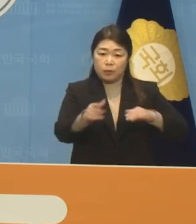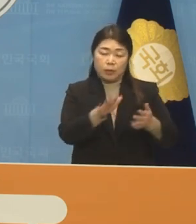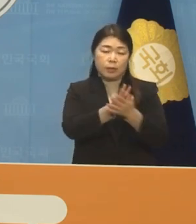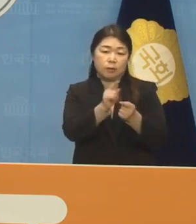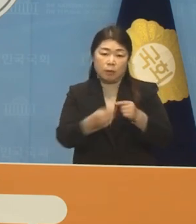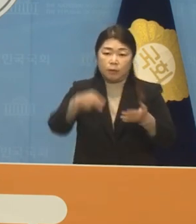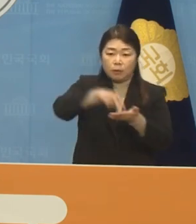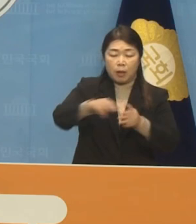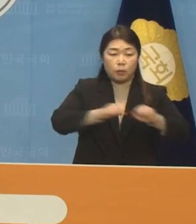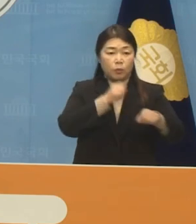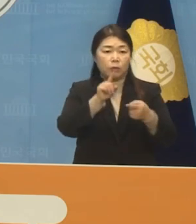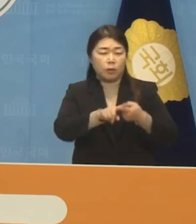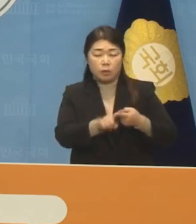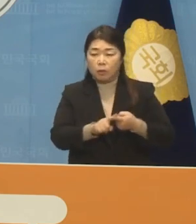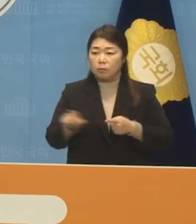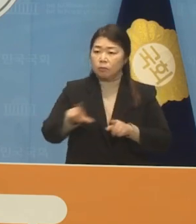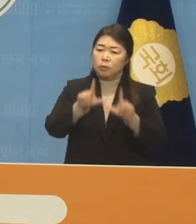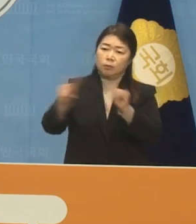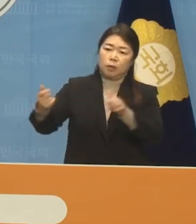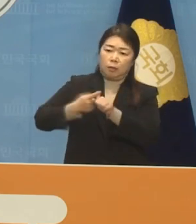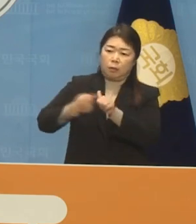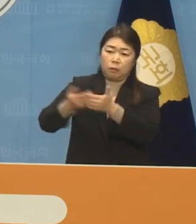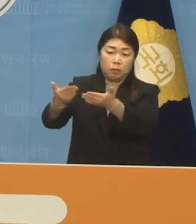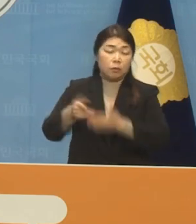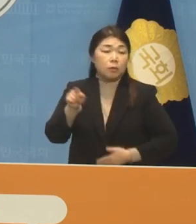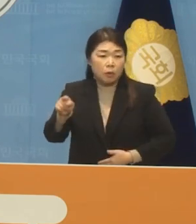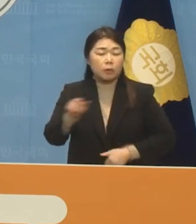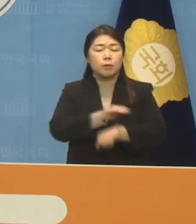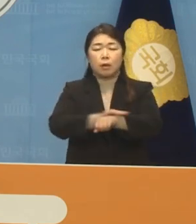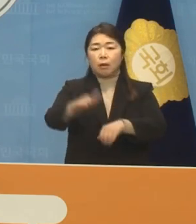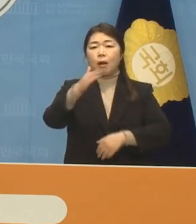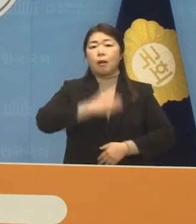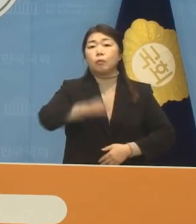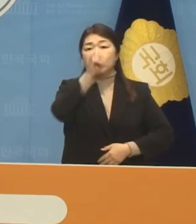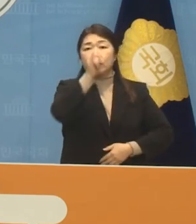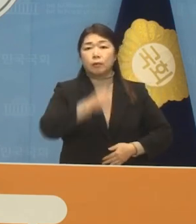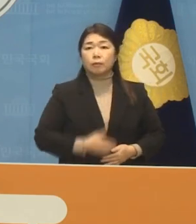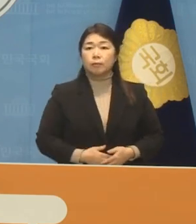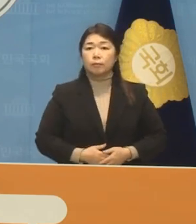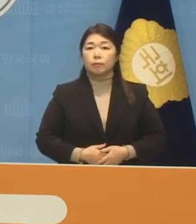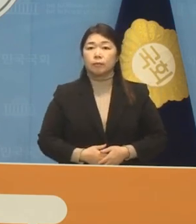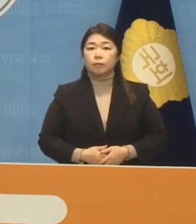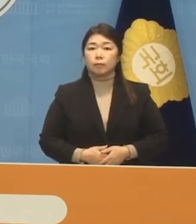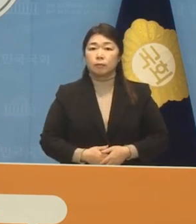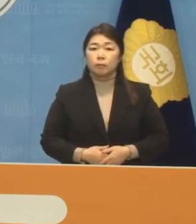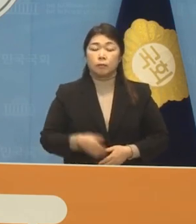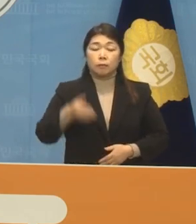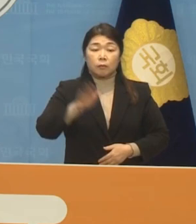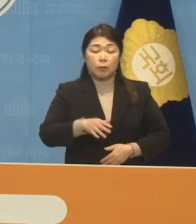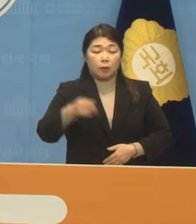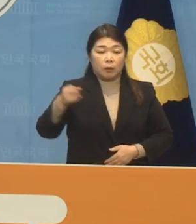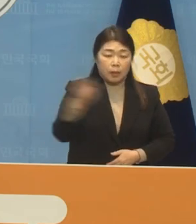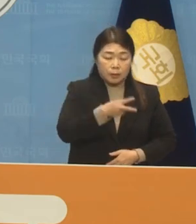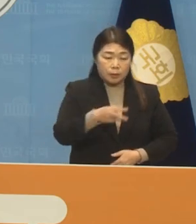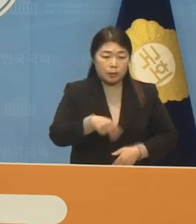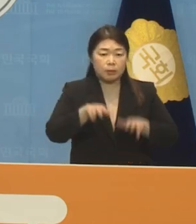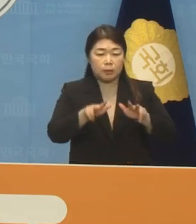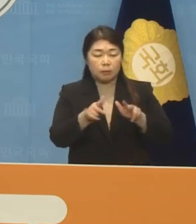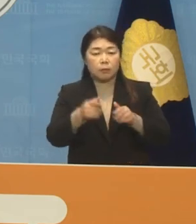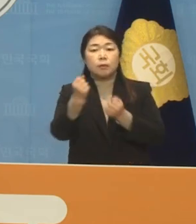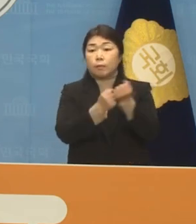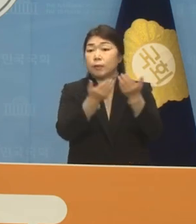대하여 일부 시민 여러분의 비판이 있다는 것을 잘 알고 있습니다. 그러나 다시 한번 이 자리를